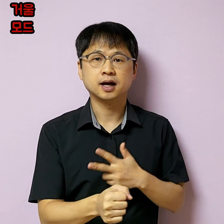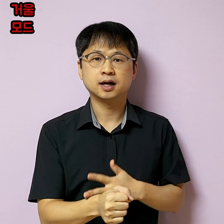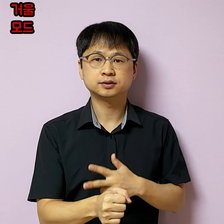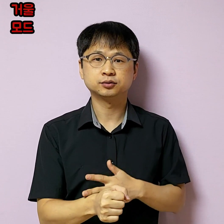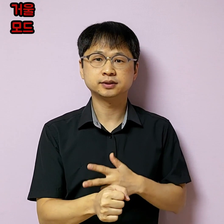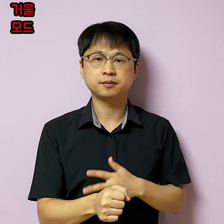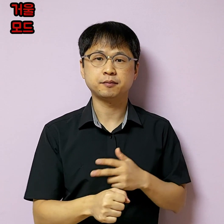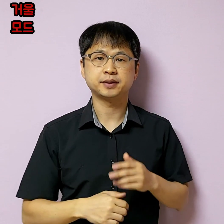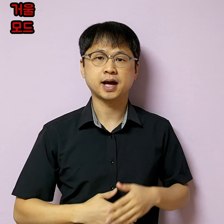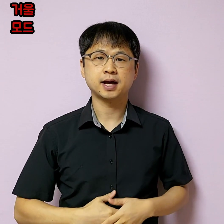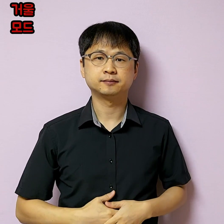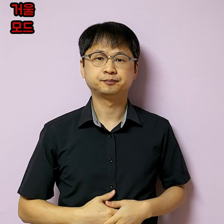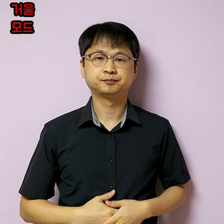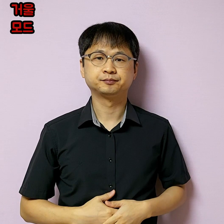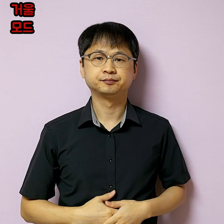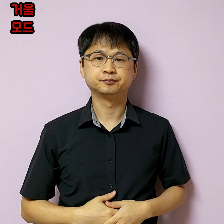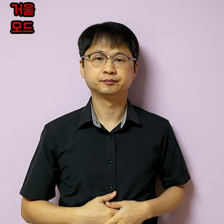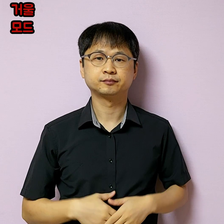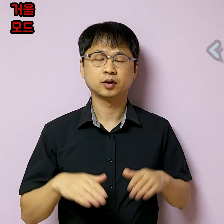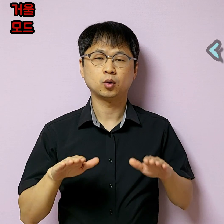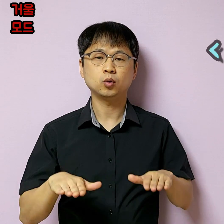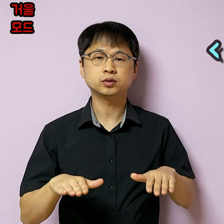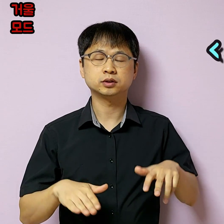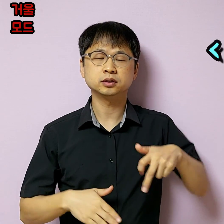안녕하십니까, 준원쌤입니다. 오늘은